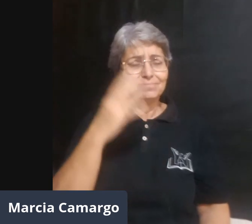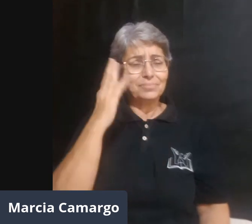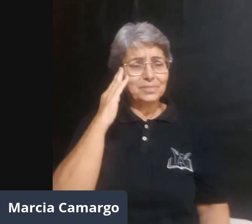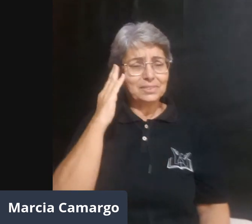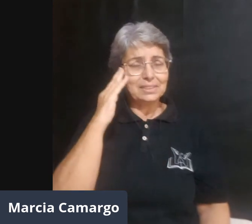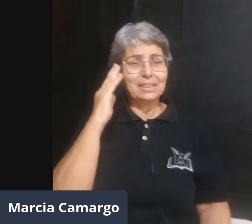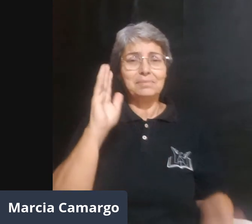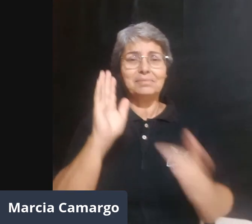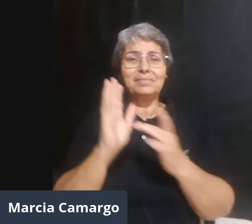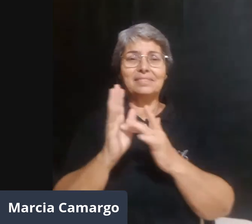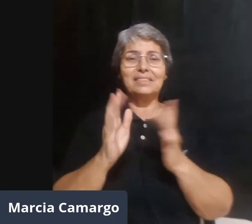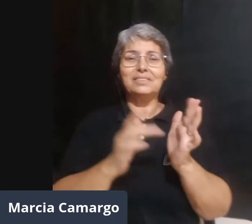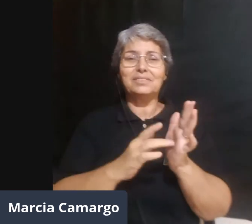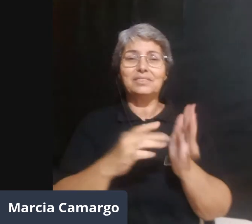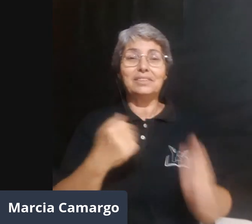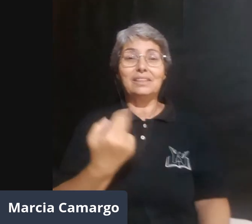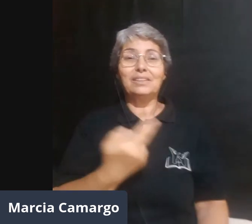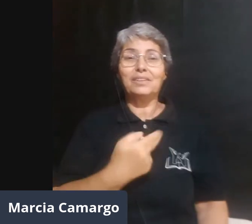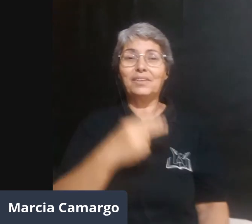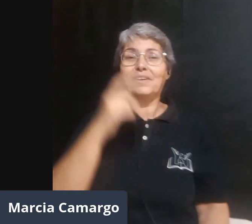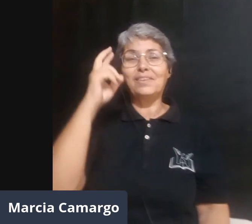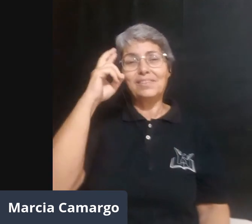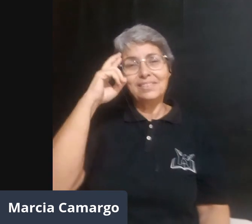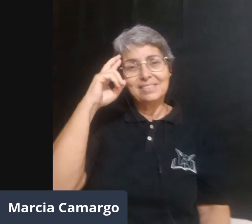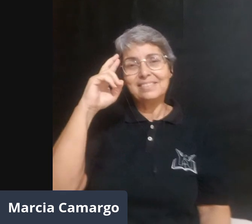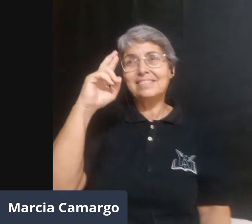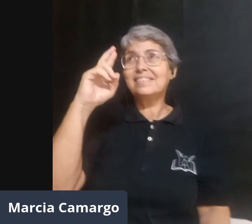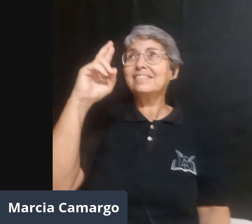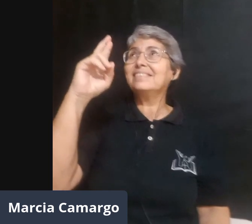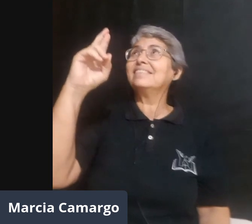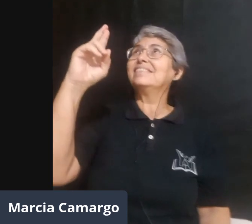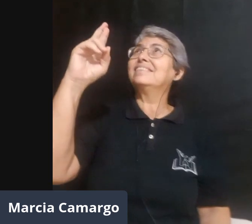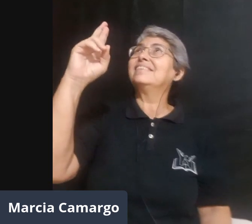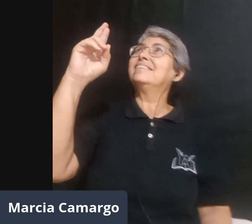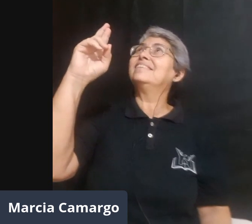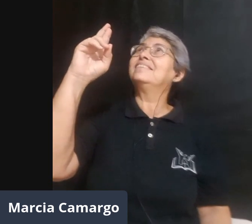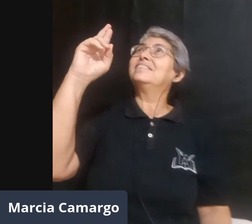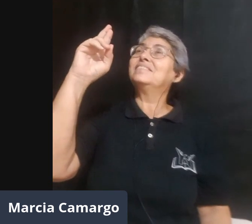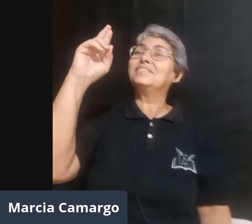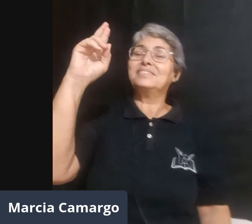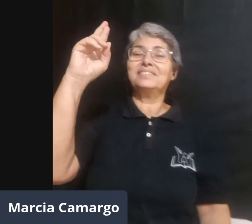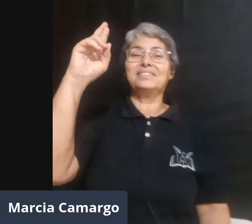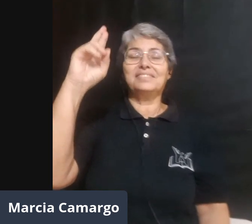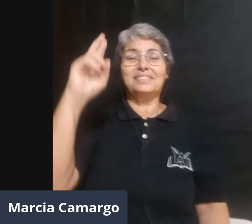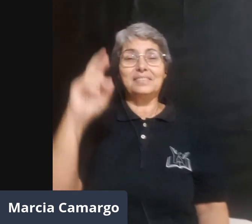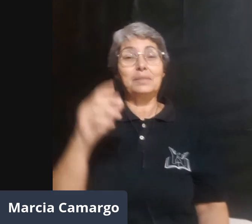sua graça, sim, eu salvo sou,